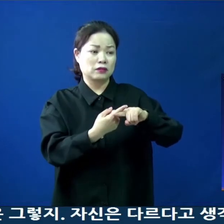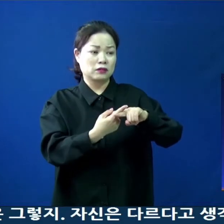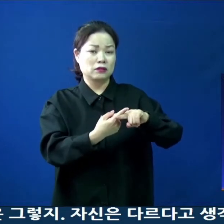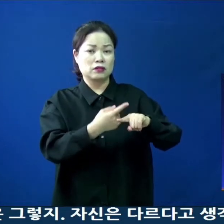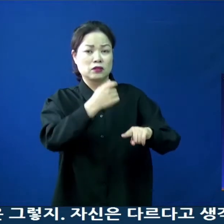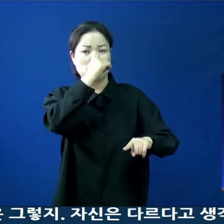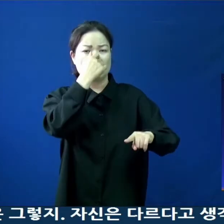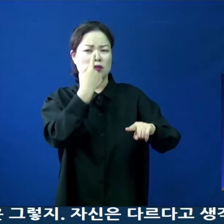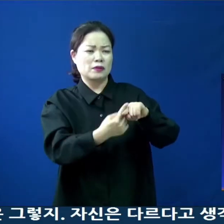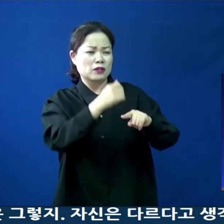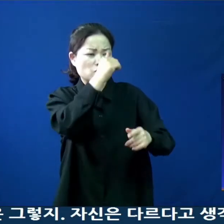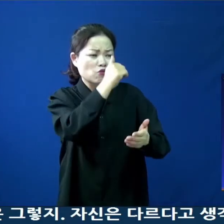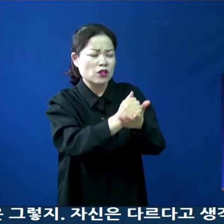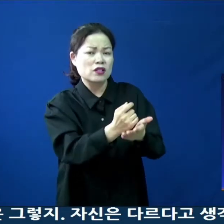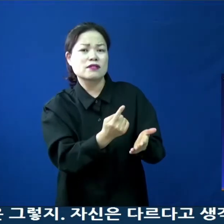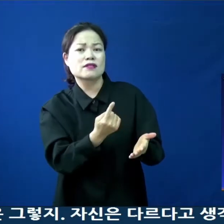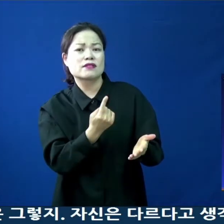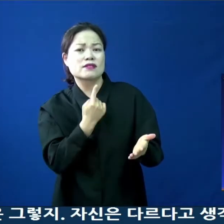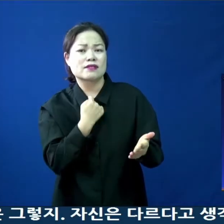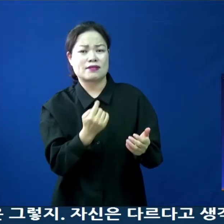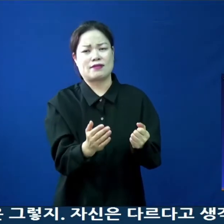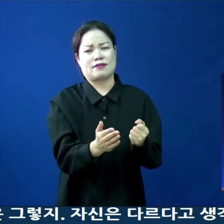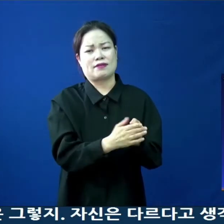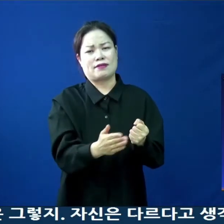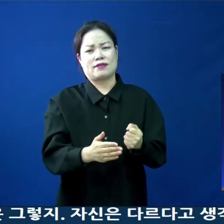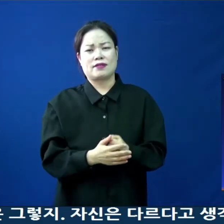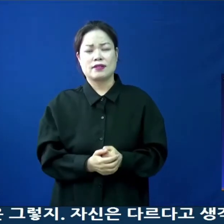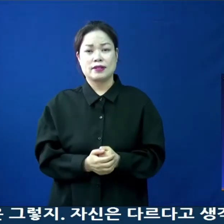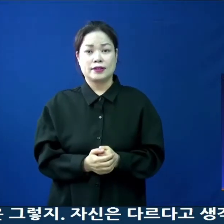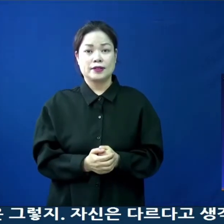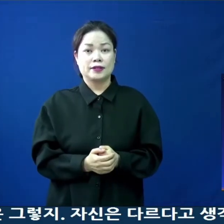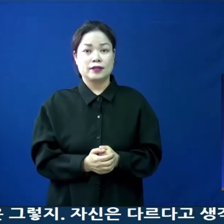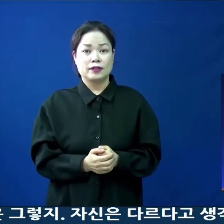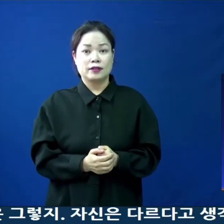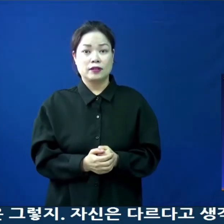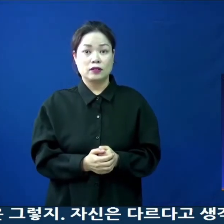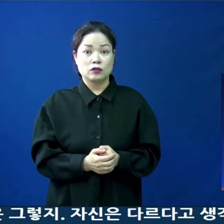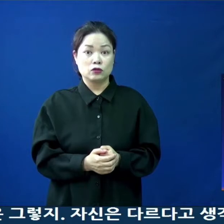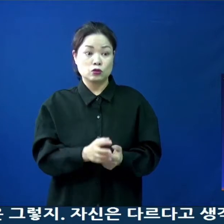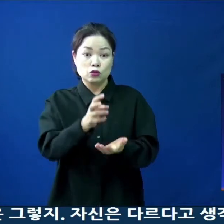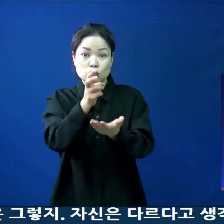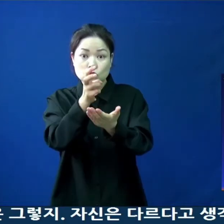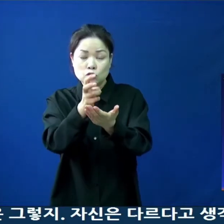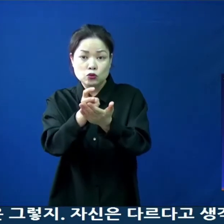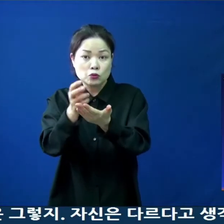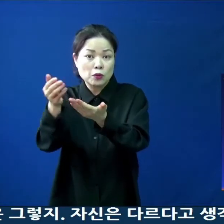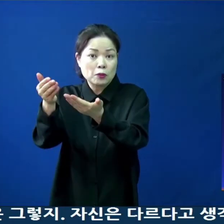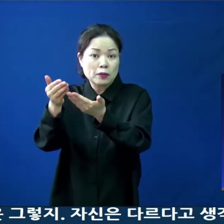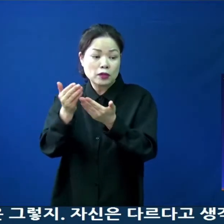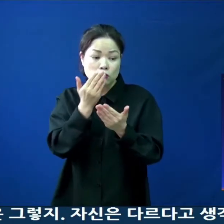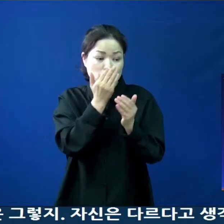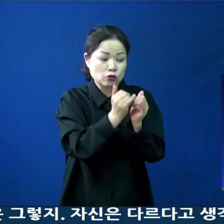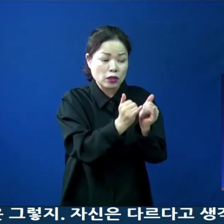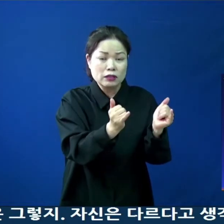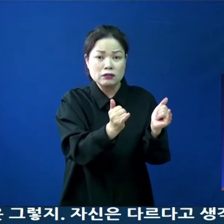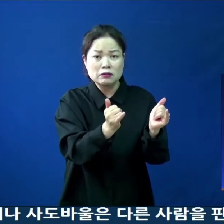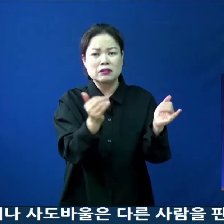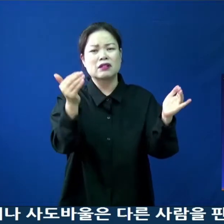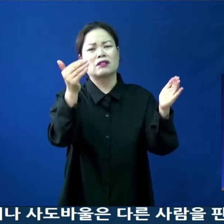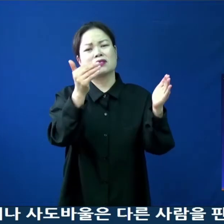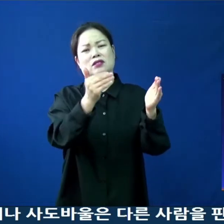있기 때문이다 라고 고발하고 있습니다. 즉 율법을 받은